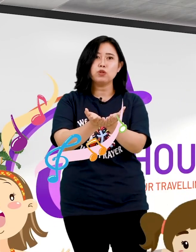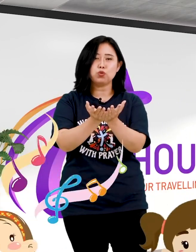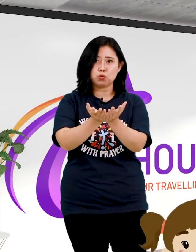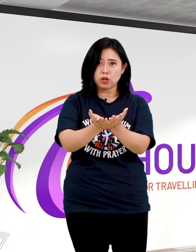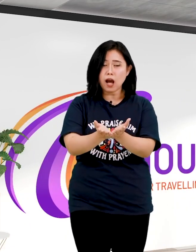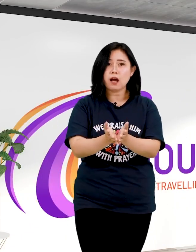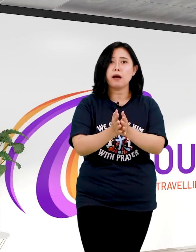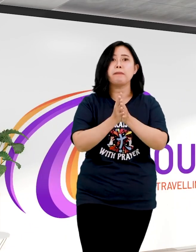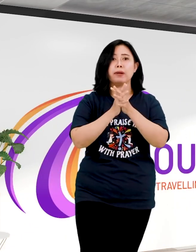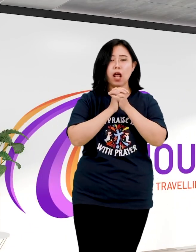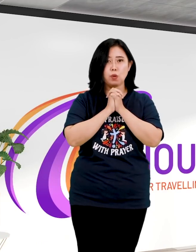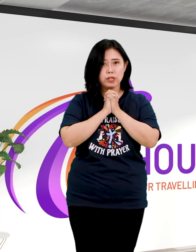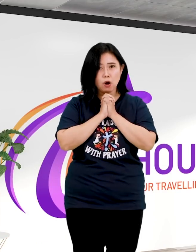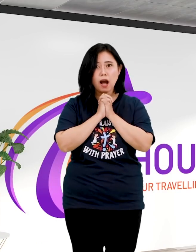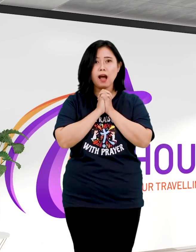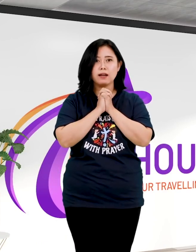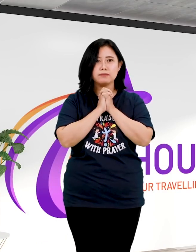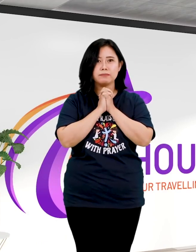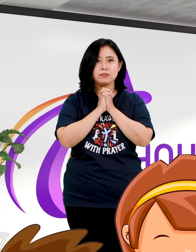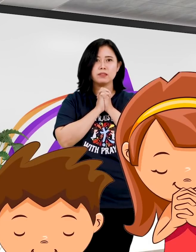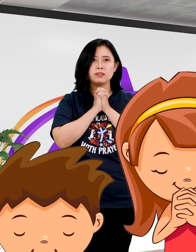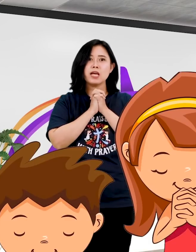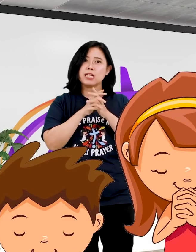Alkitab, juga melalui doa.